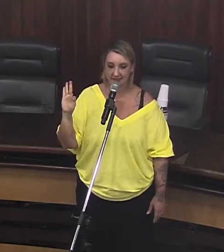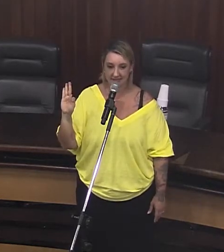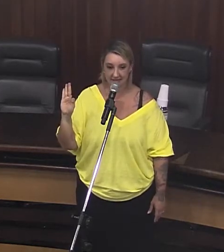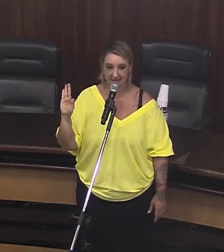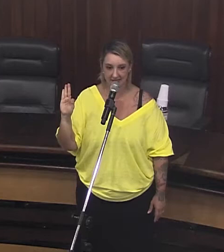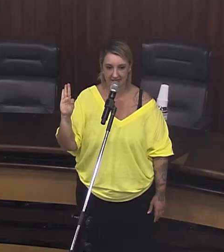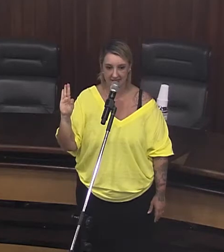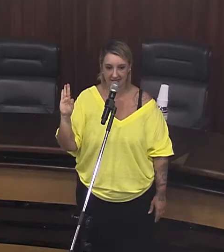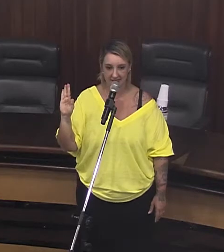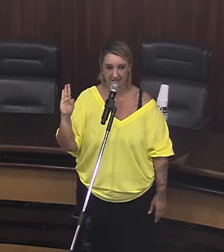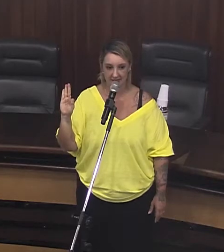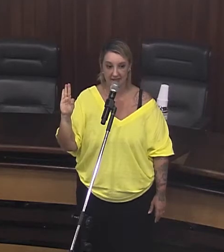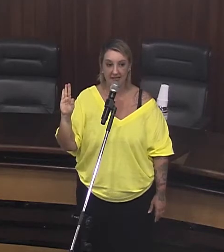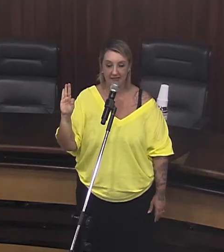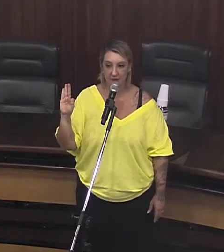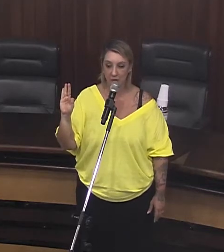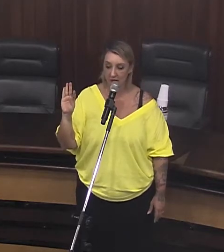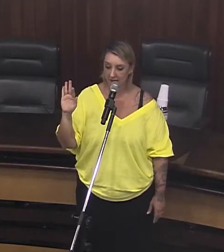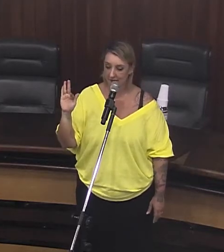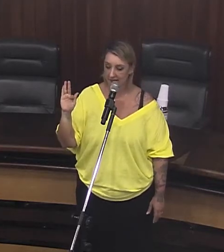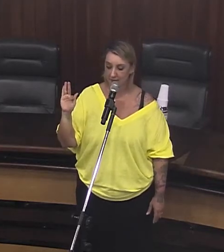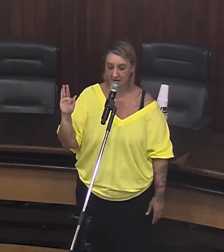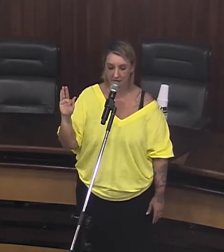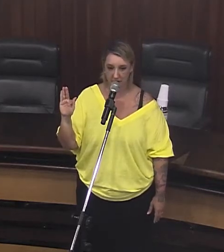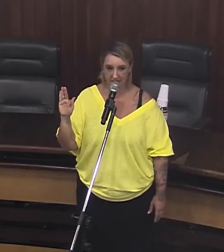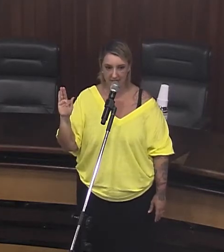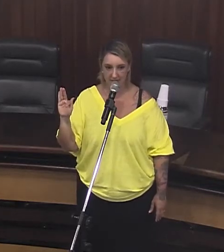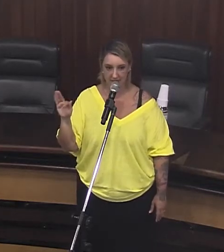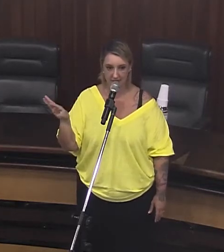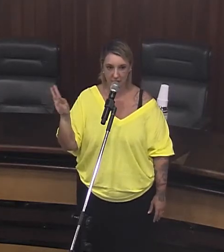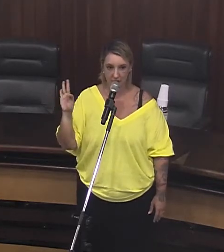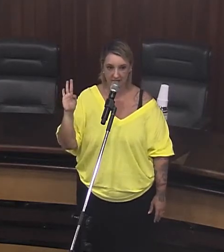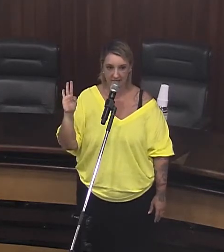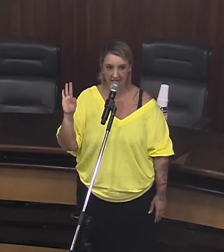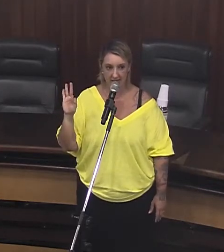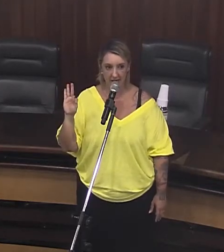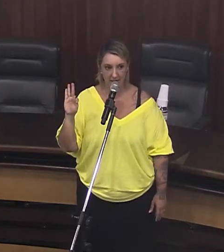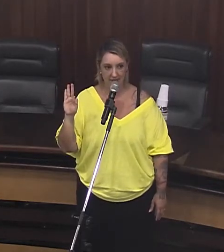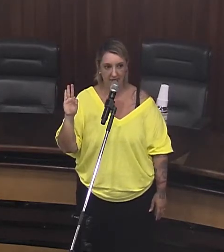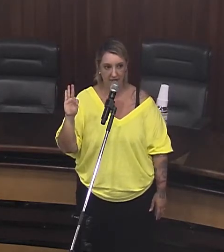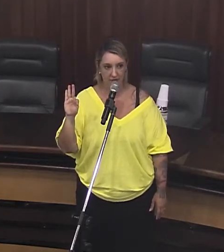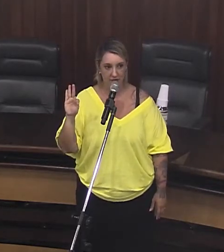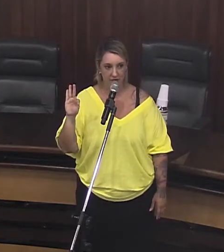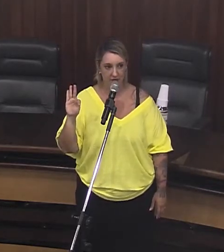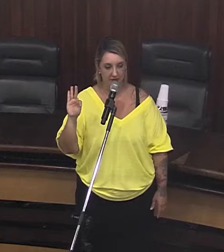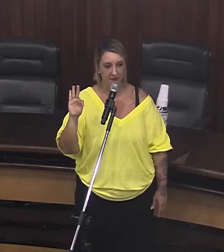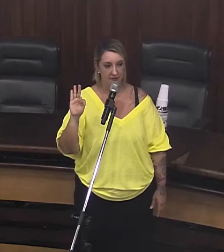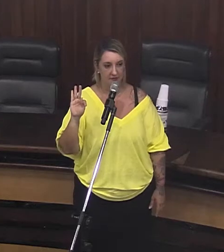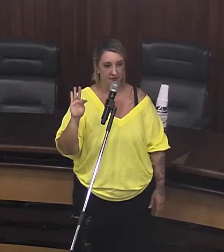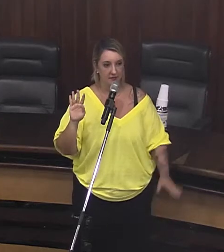T. Então, o F era para fora, o T é para dentro.